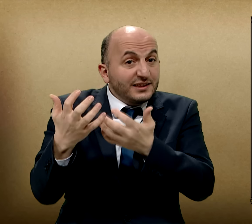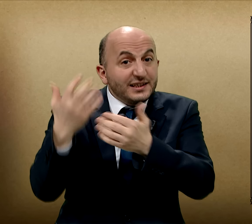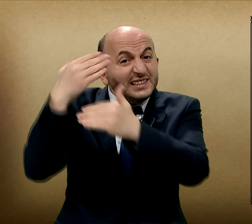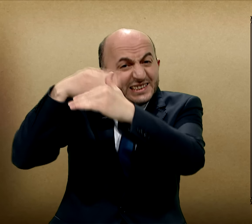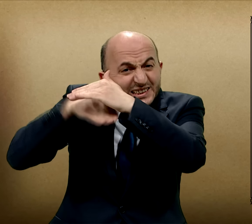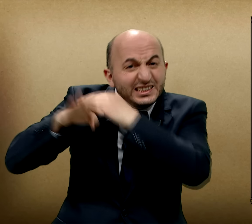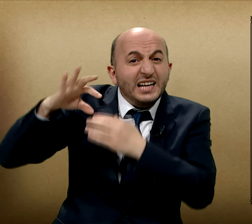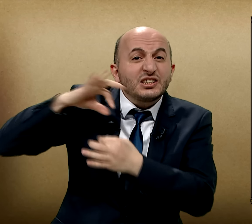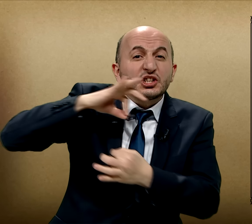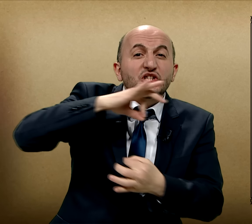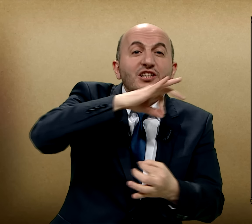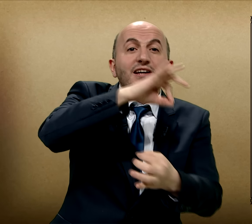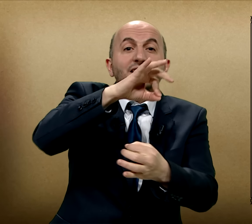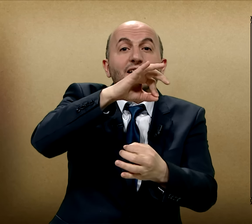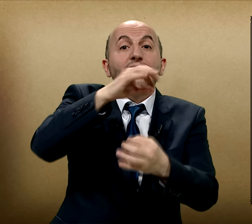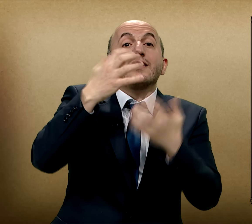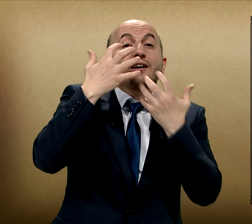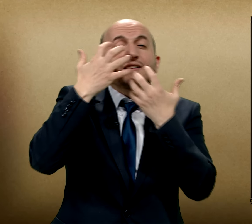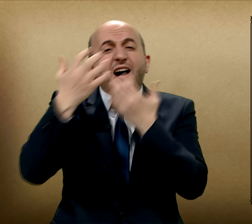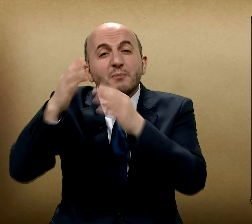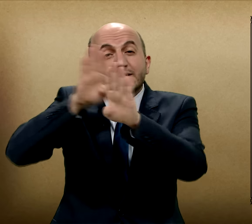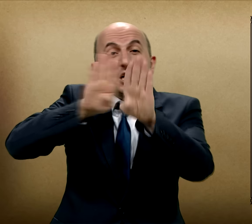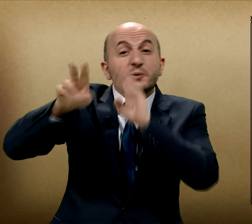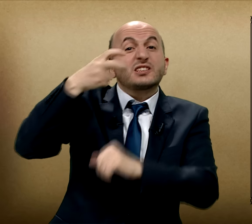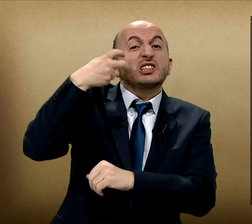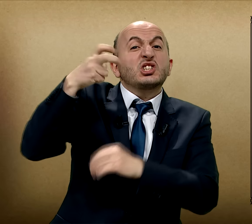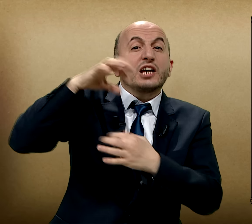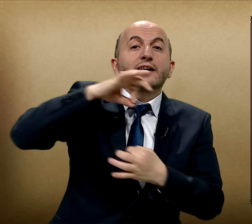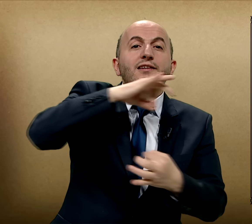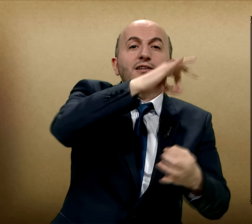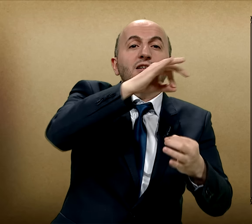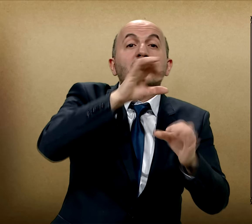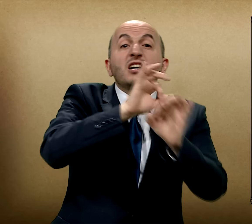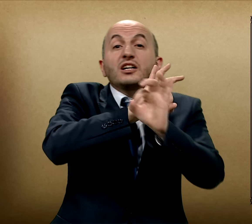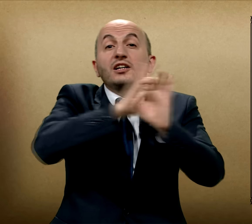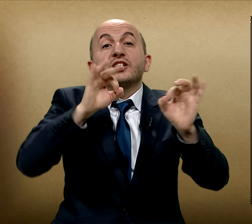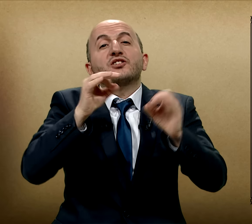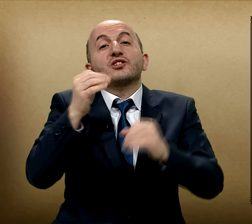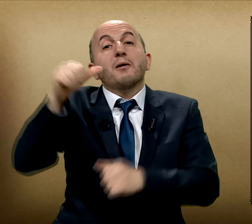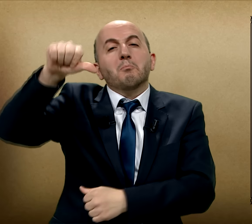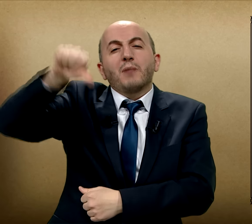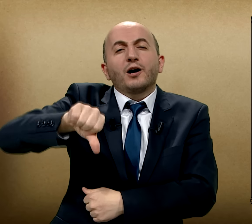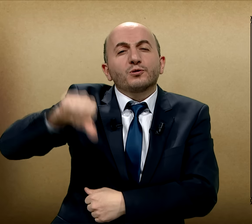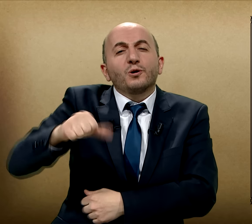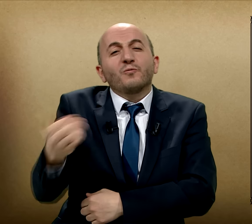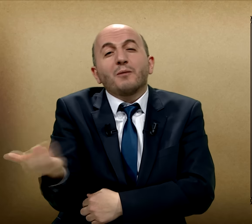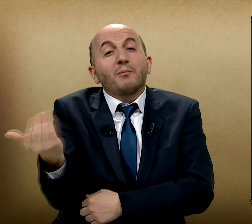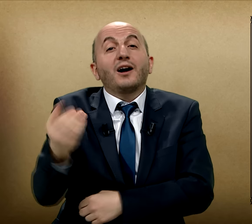merhametine sığınan kişileri, rahmet kapısını çalanları hiç mahrum ve